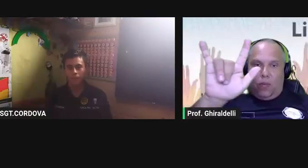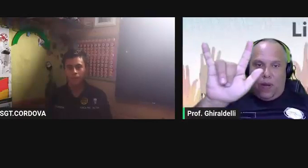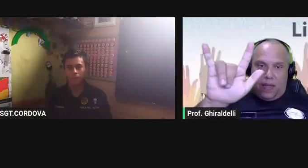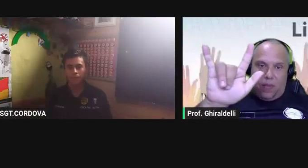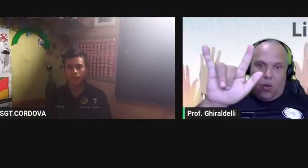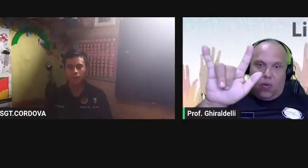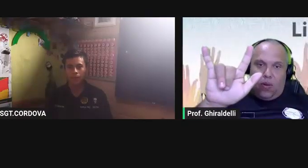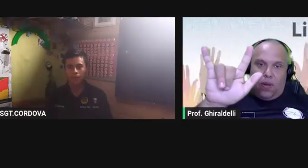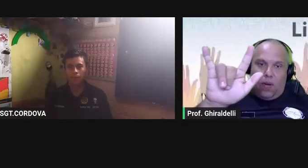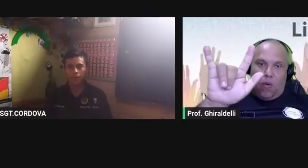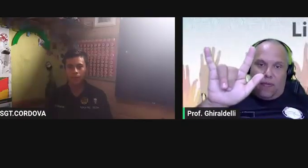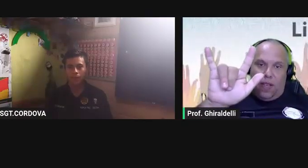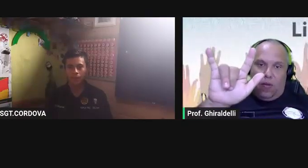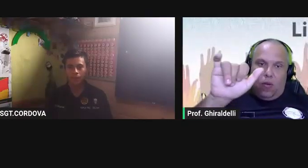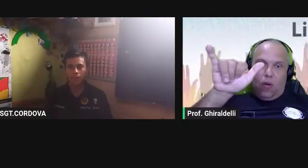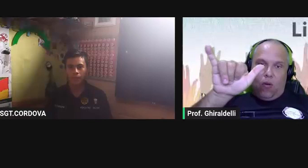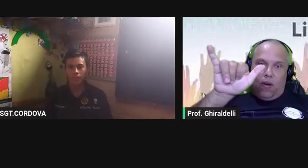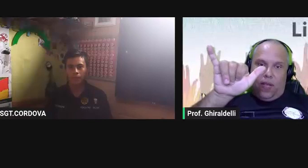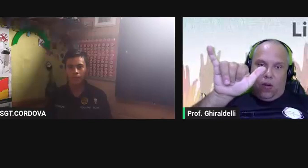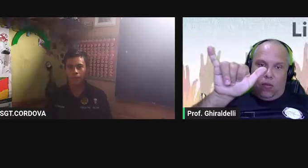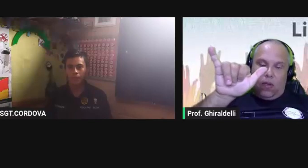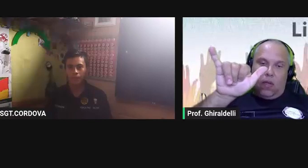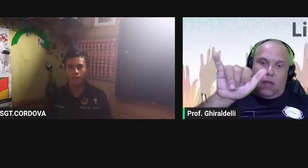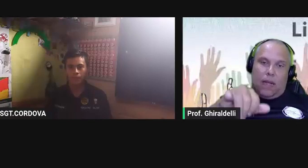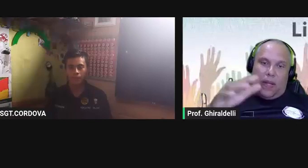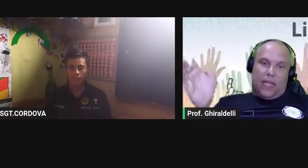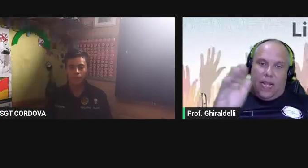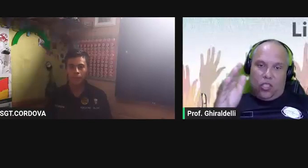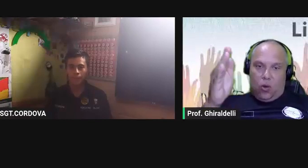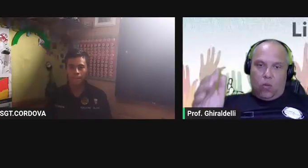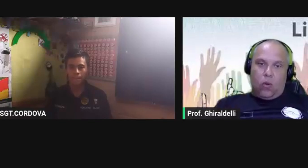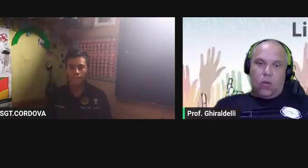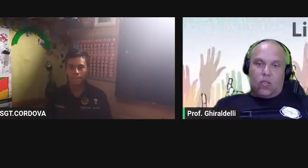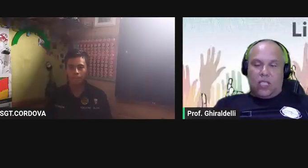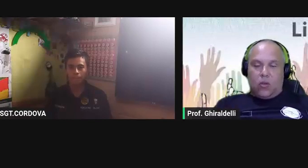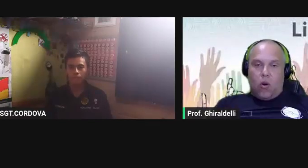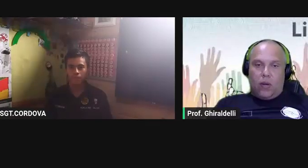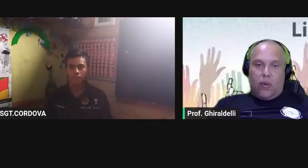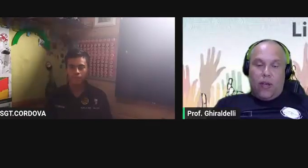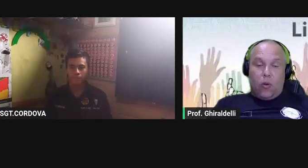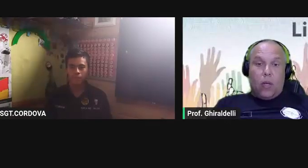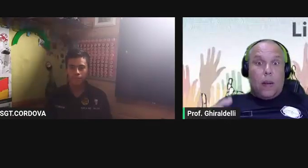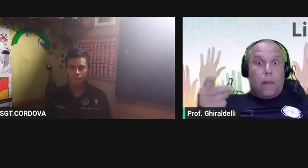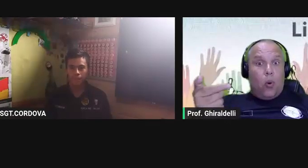tá, o avião ou o avião. Depende da região, como o Sargento Córdova falou. Por